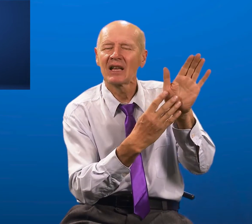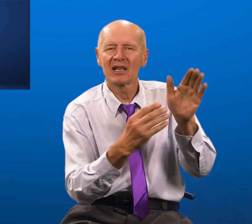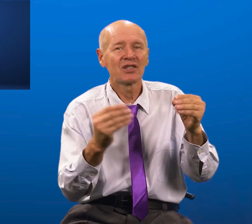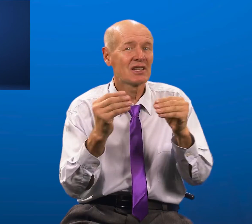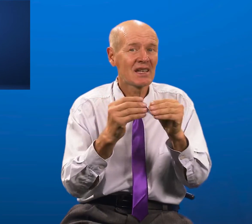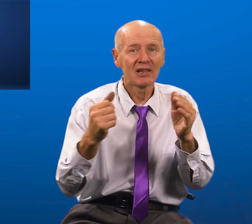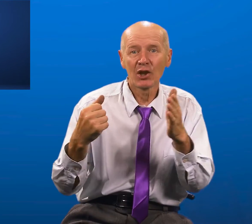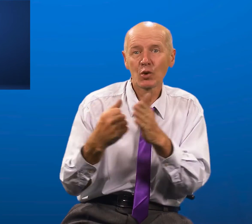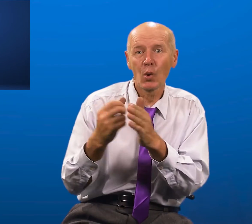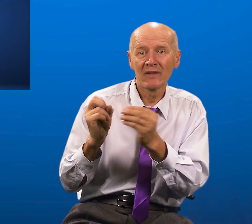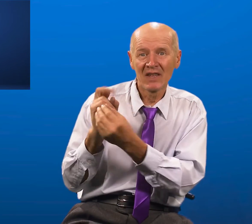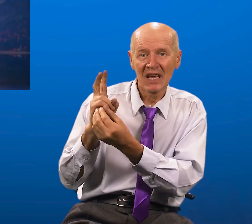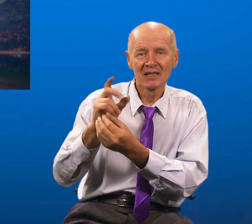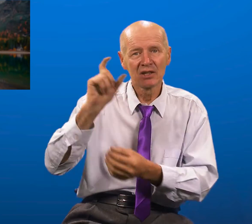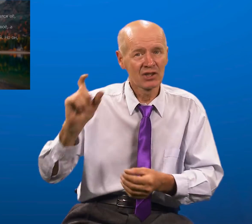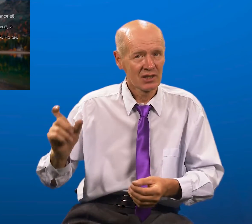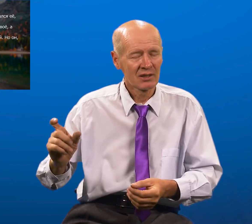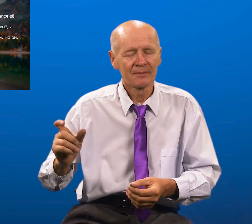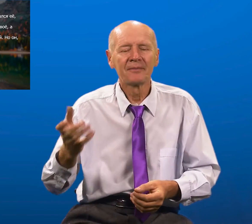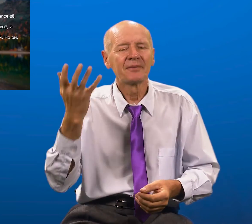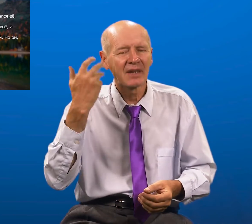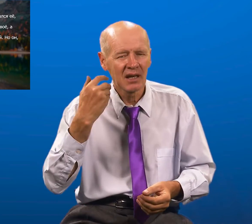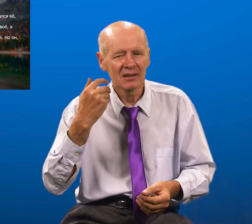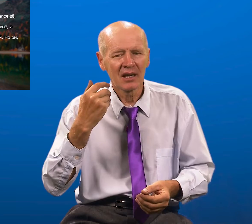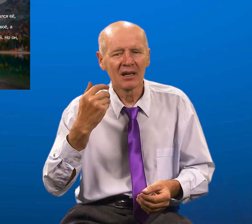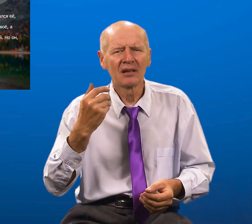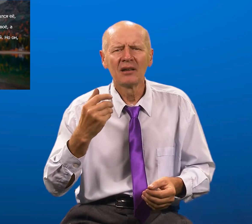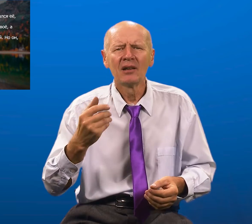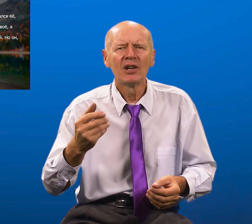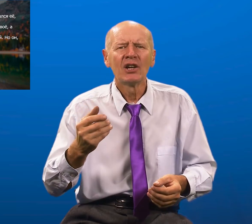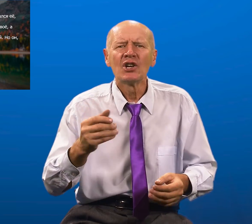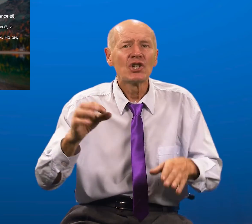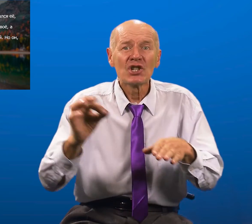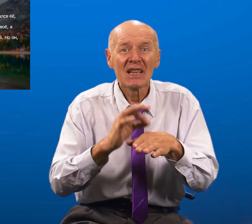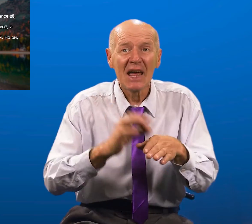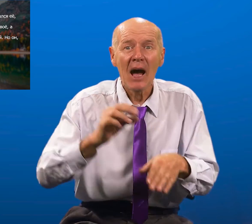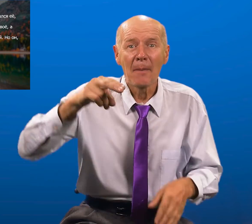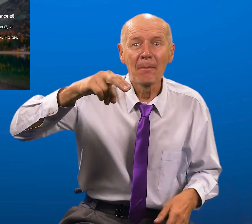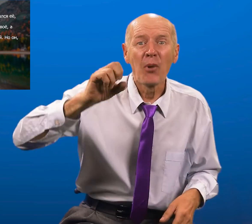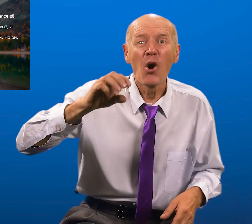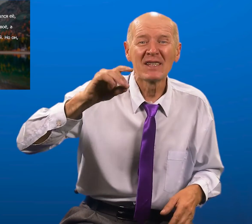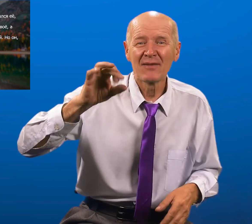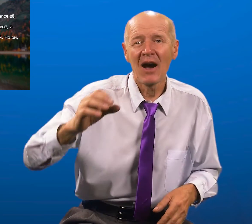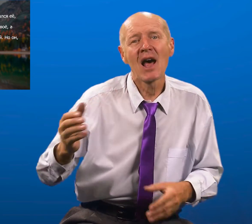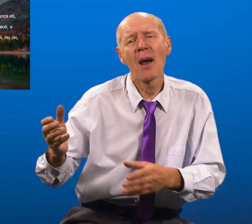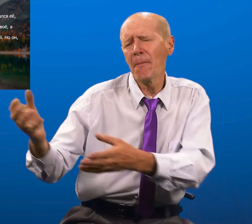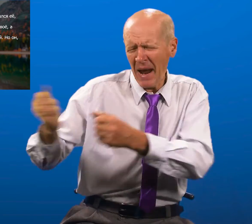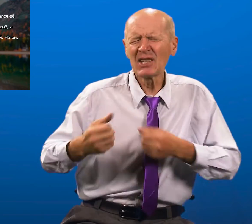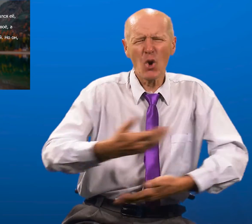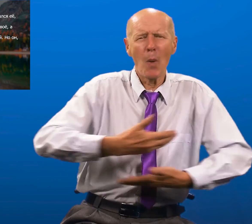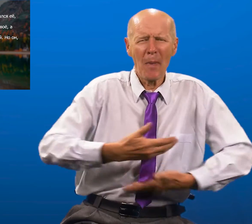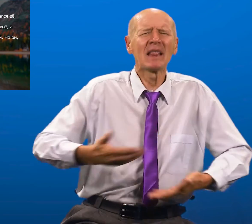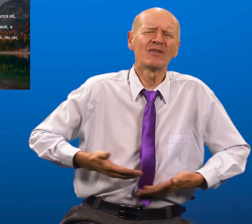с 10 по 12 стихи. «Когда так она ежедневно говорила Иосифу, а он не